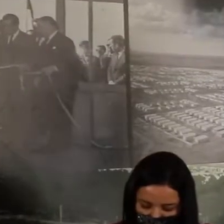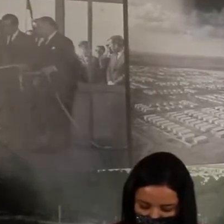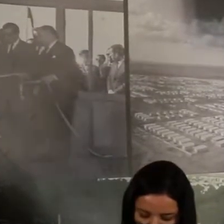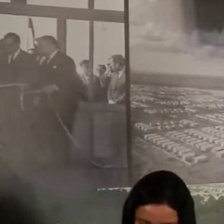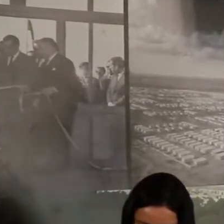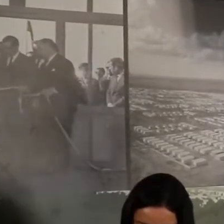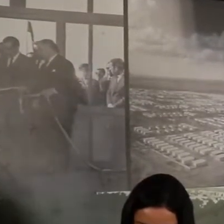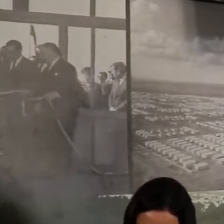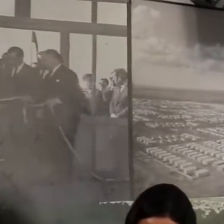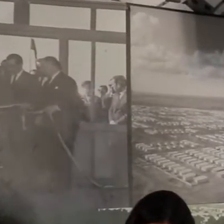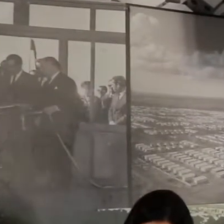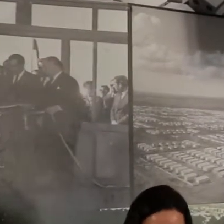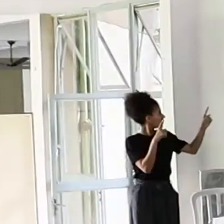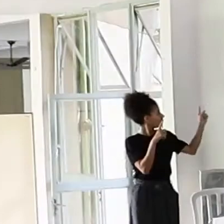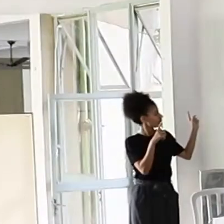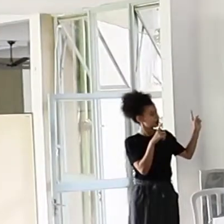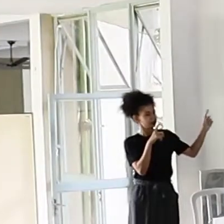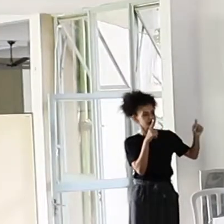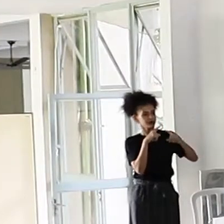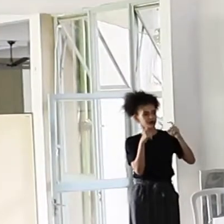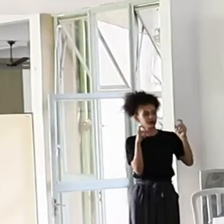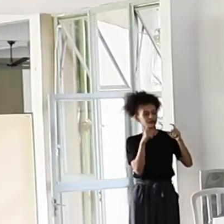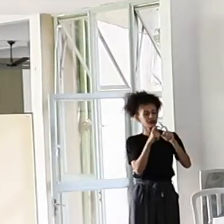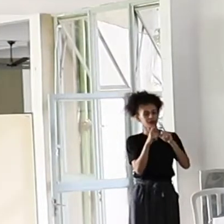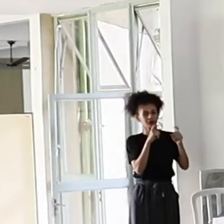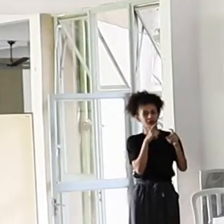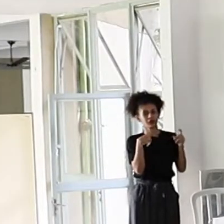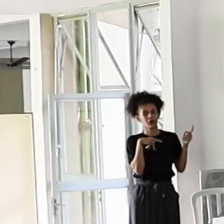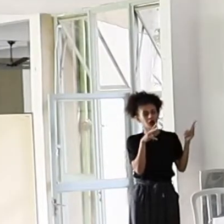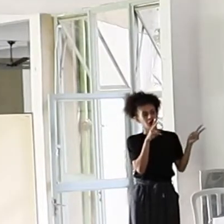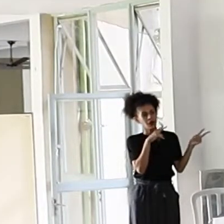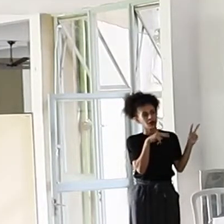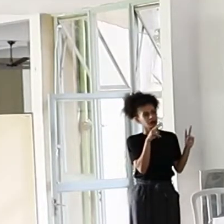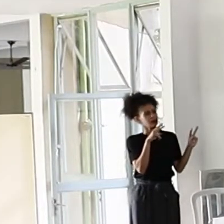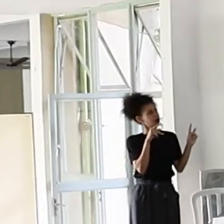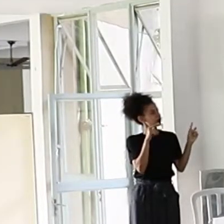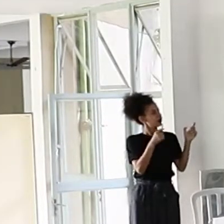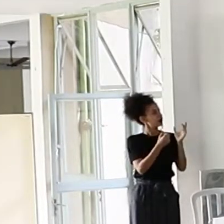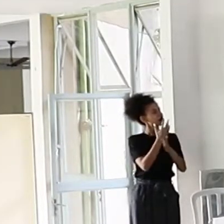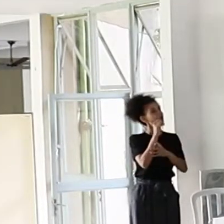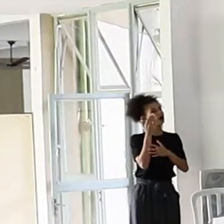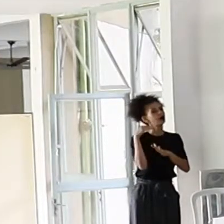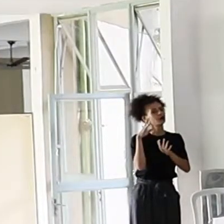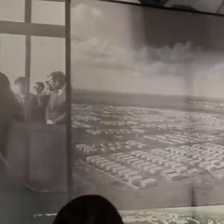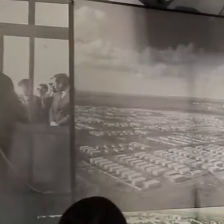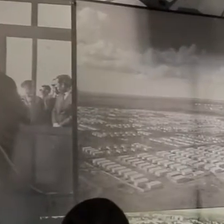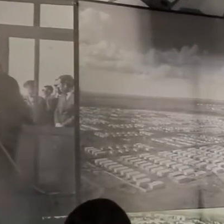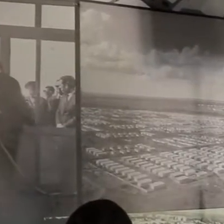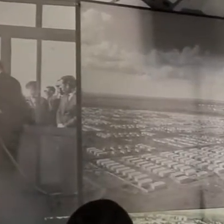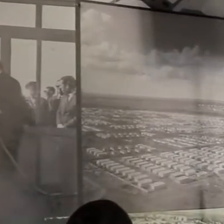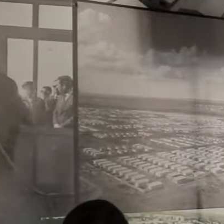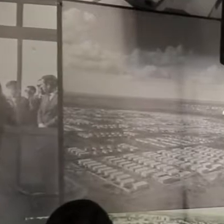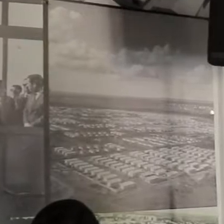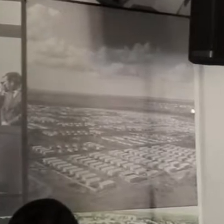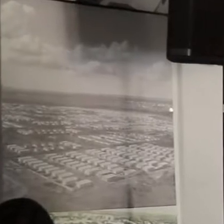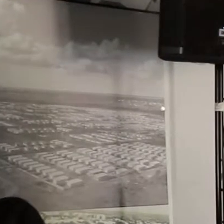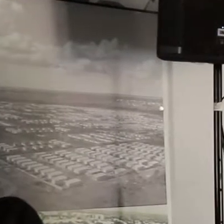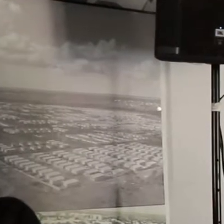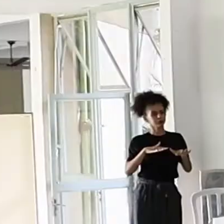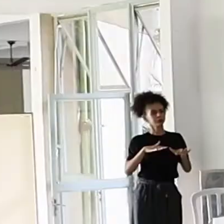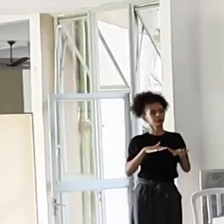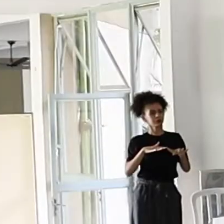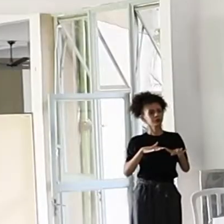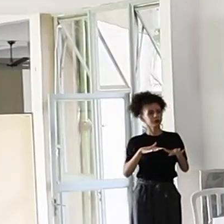e umas fotos aqui da administração vocês falando olhando aqui isso aqui nasceu de um sonho né Foi um mutirão